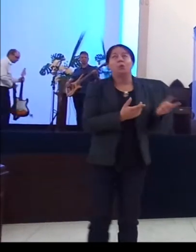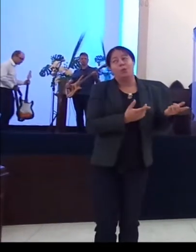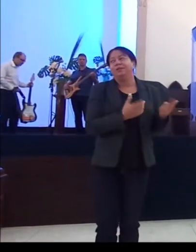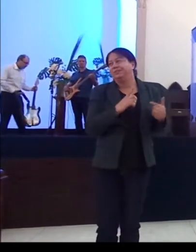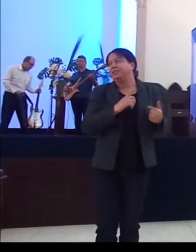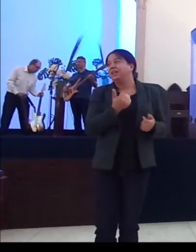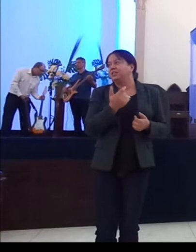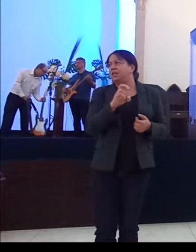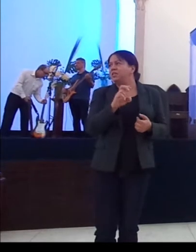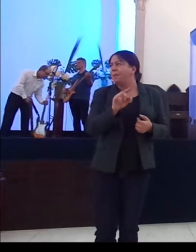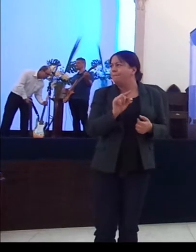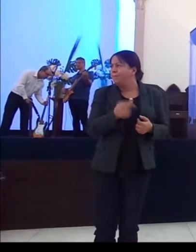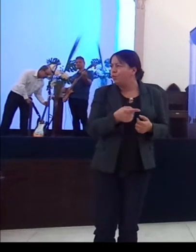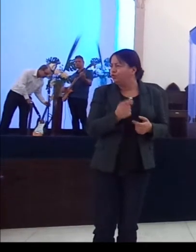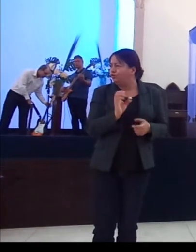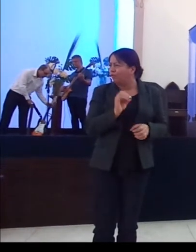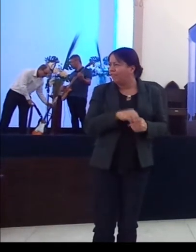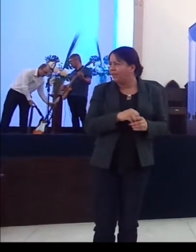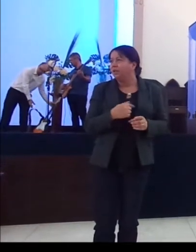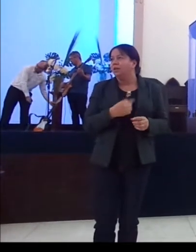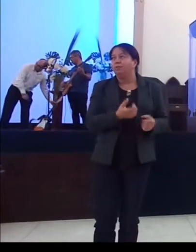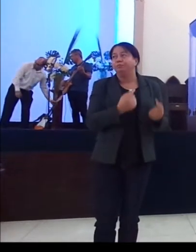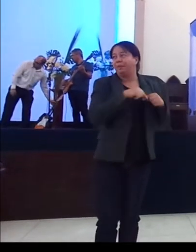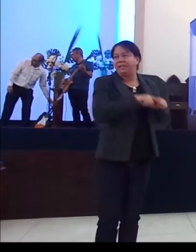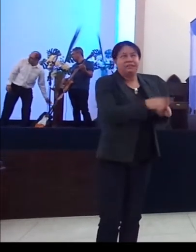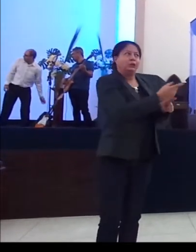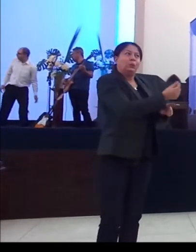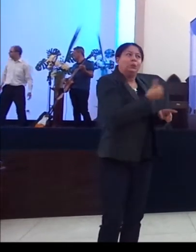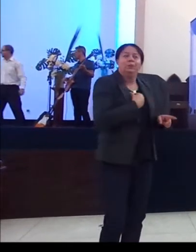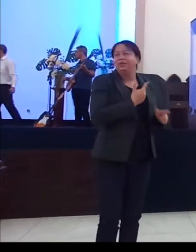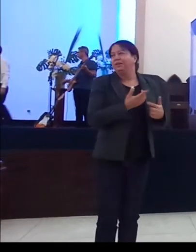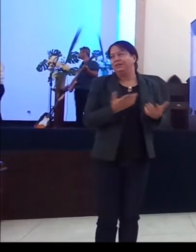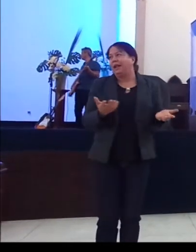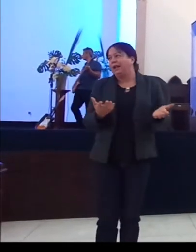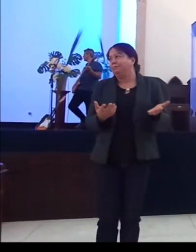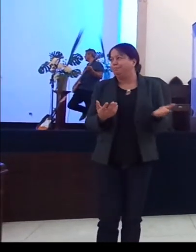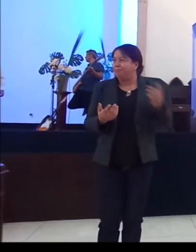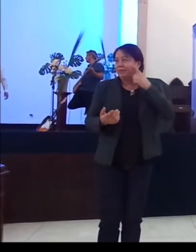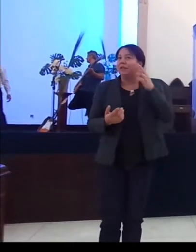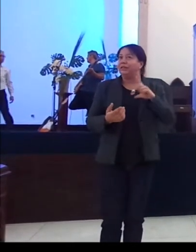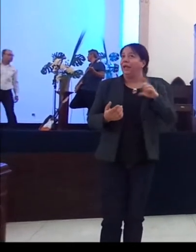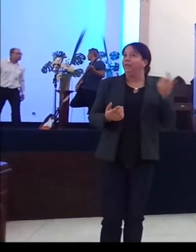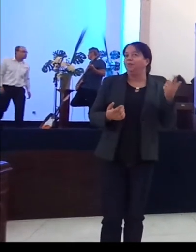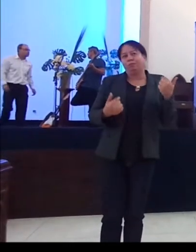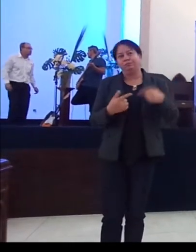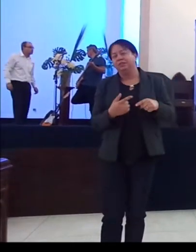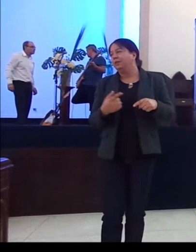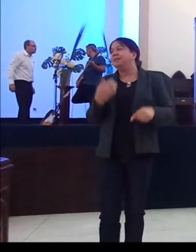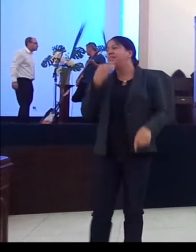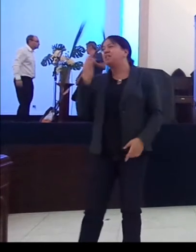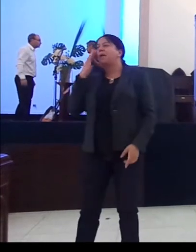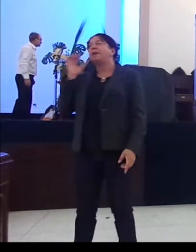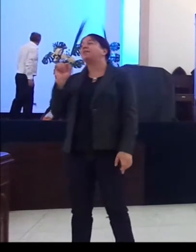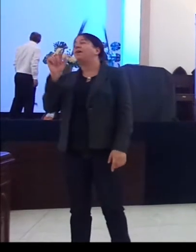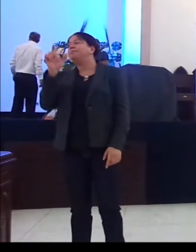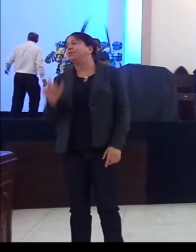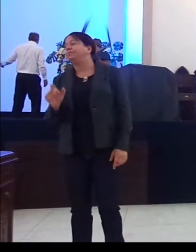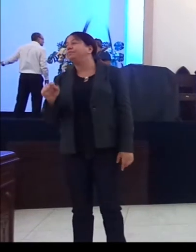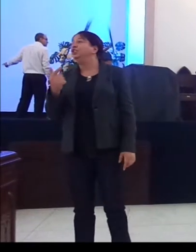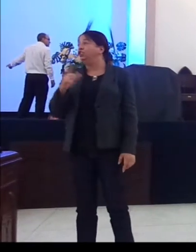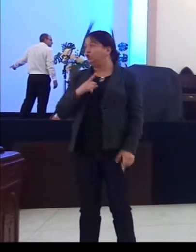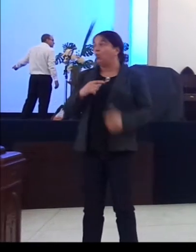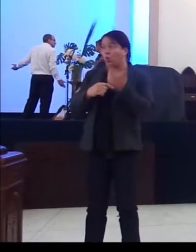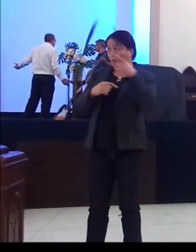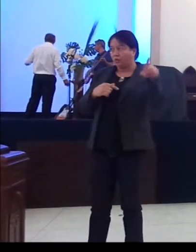dar 15 mil de oferta, eu vou lá pegar emprestado, né? Com ele. Ninguém sabia que ele estava doando. E tinha um outro